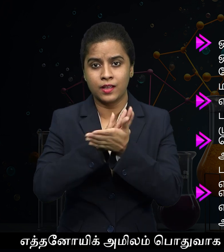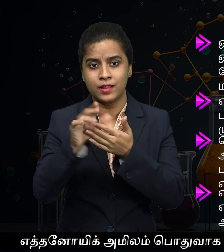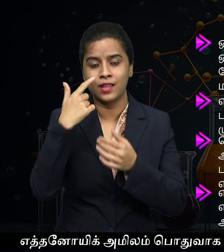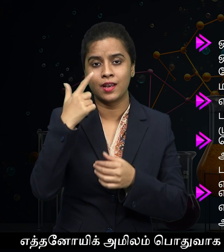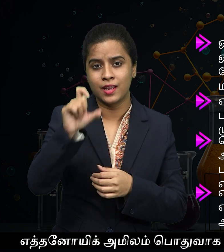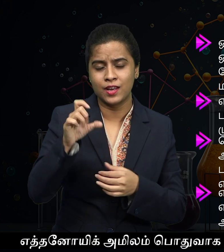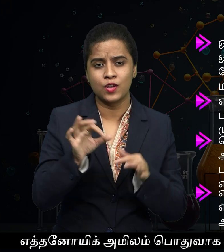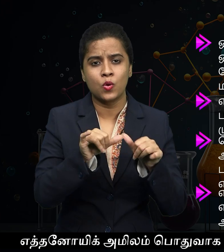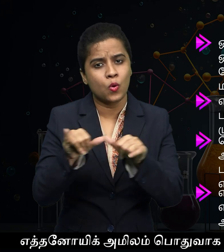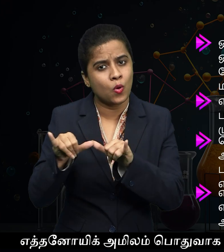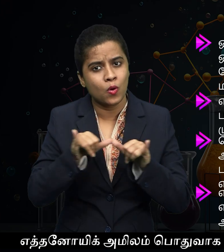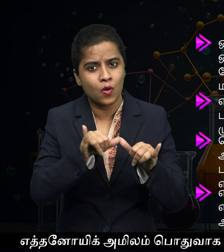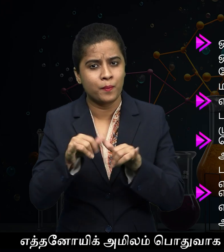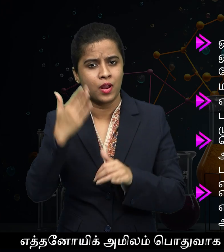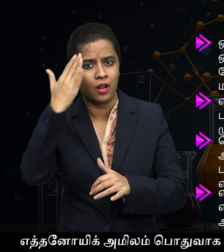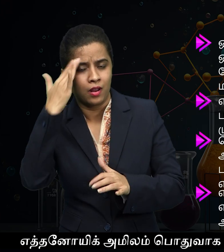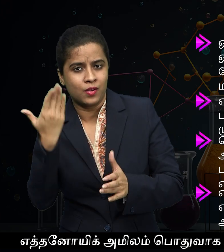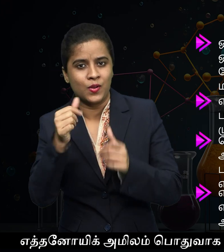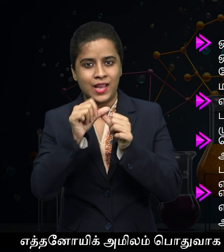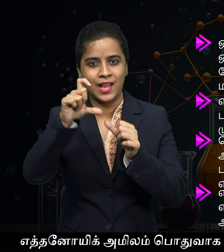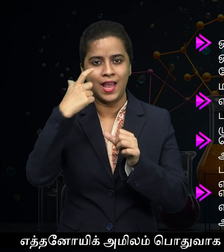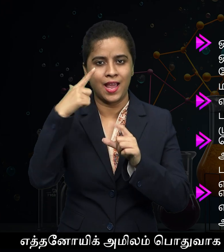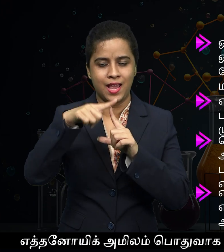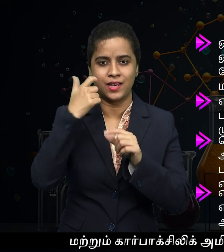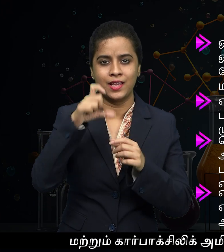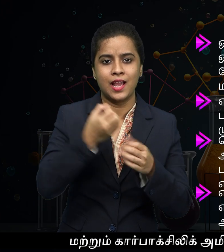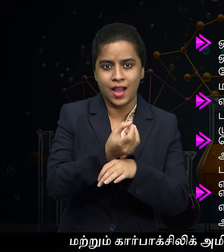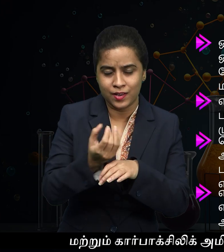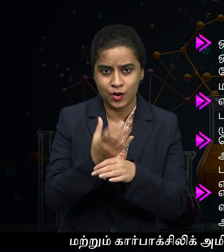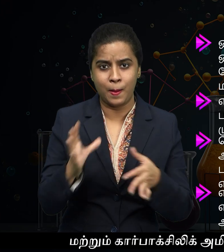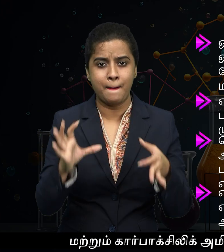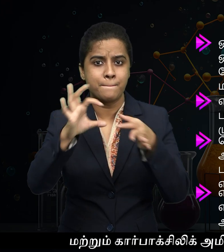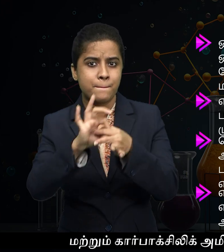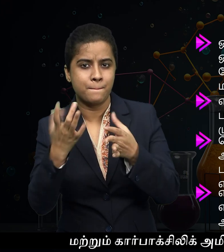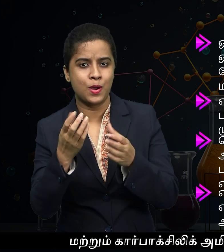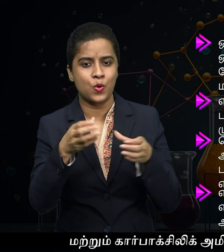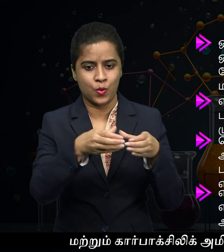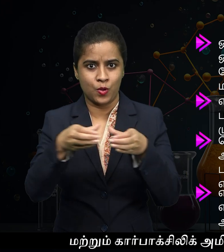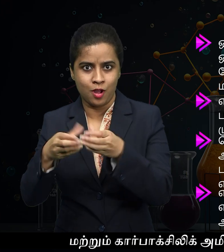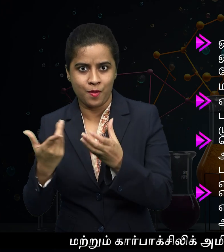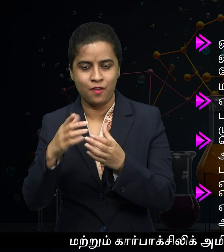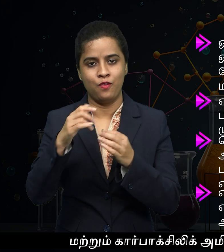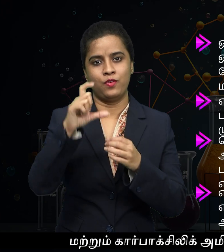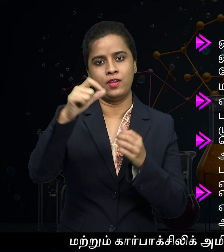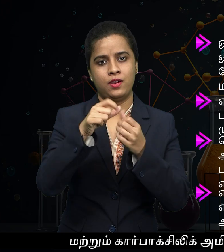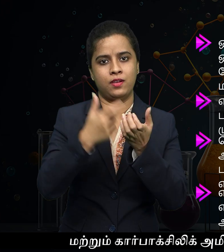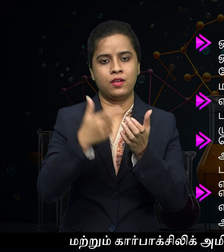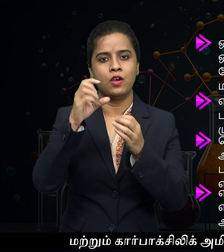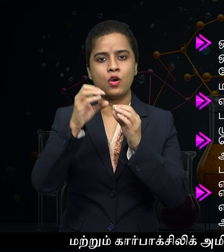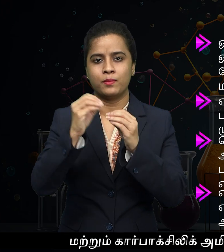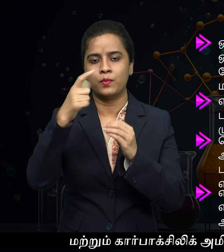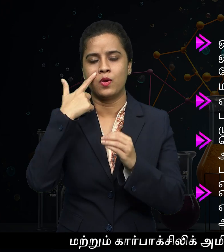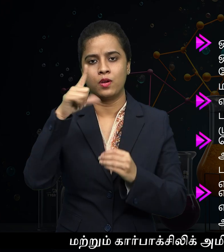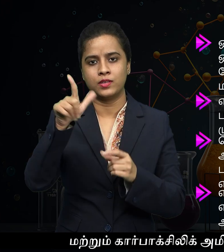எத்தனாயிக் அமிலம் பொதுவாக அசிட்டிக் அமிலம் என்று அழைக்கப்படுகிறது மற்றும் கார்பாக்சிலிக் அமிலங்களின் குழுவிற்கு